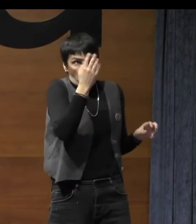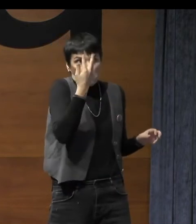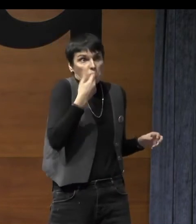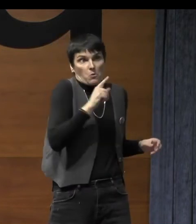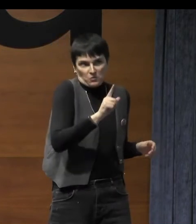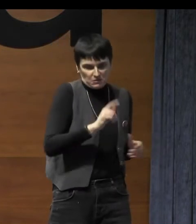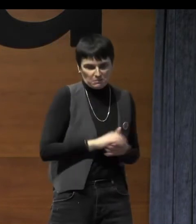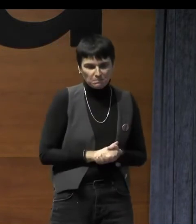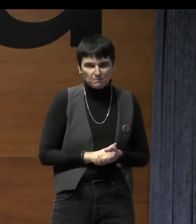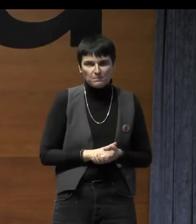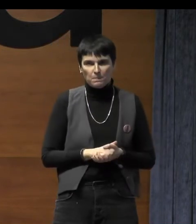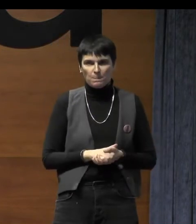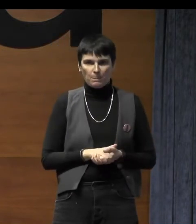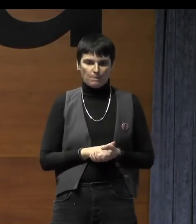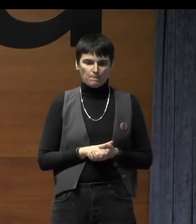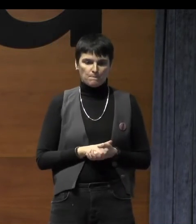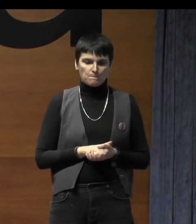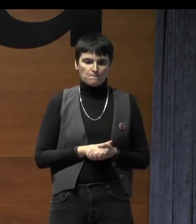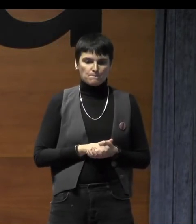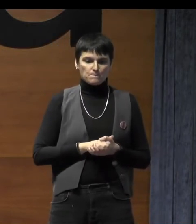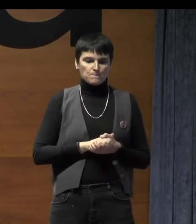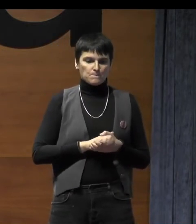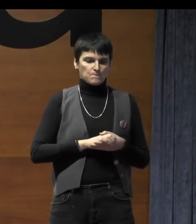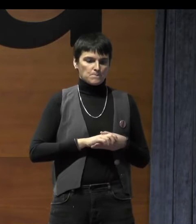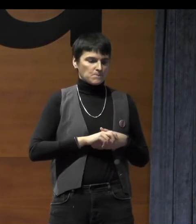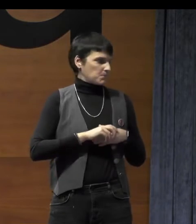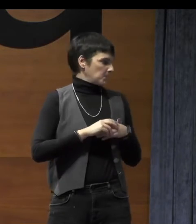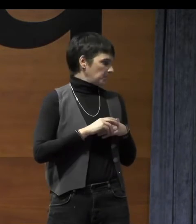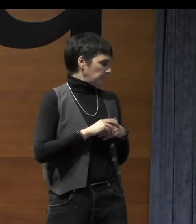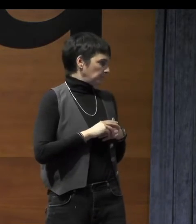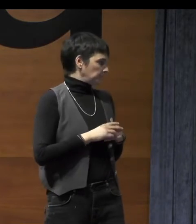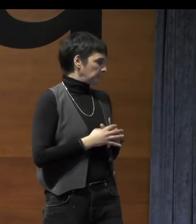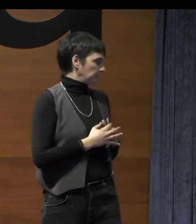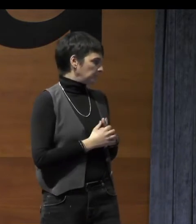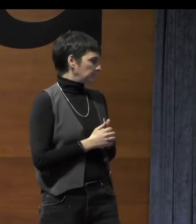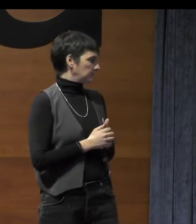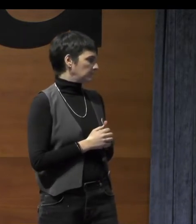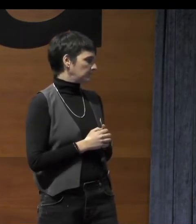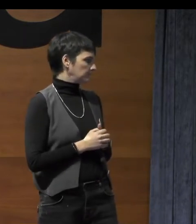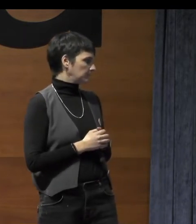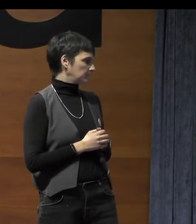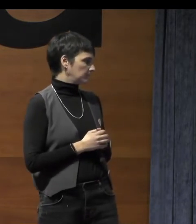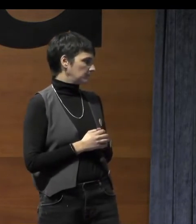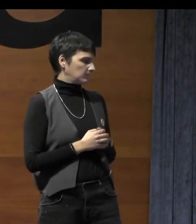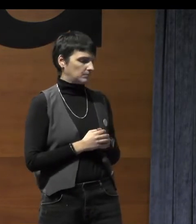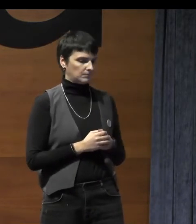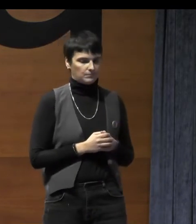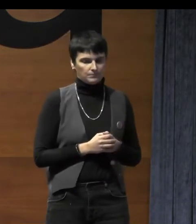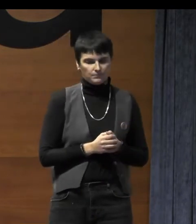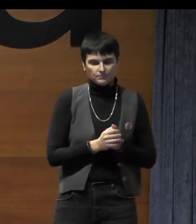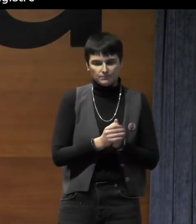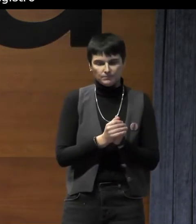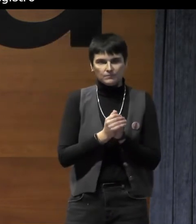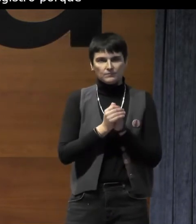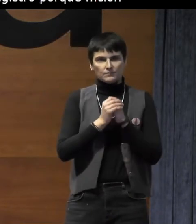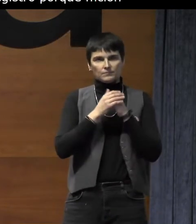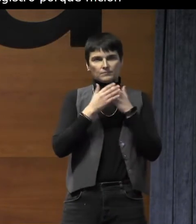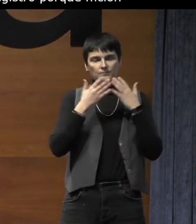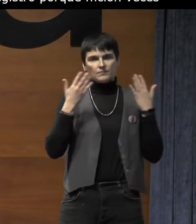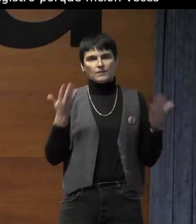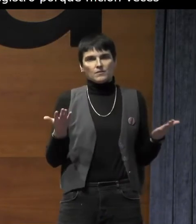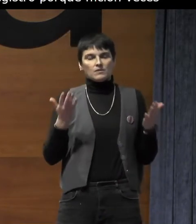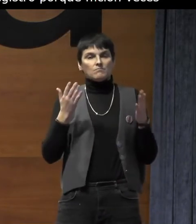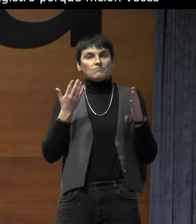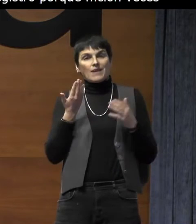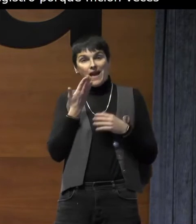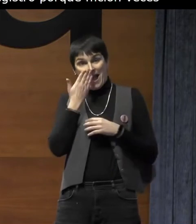También les interesaba cambiar el registro, porque muchas veces usaban la lengua solo en casa y querían ampliar esa